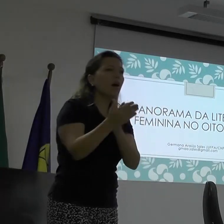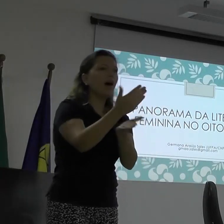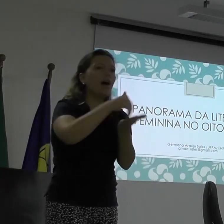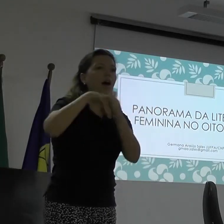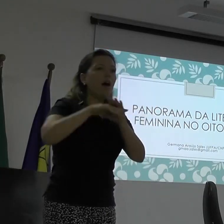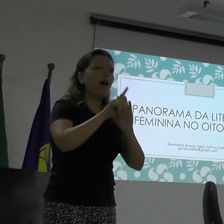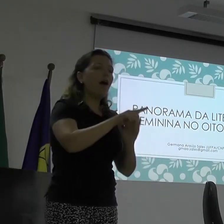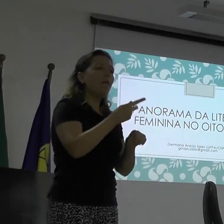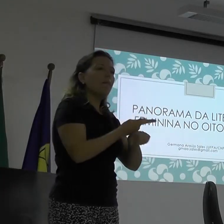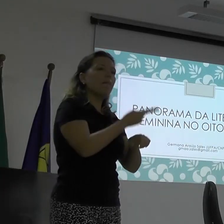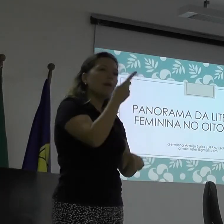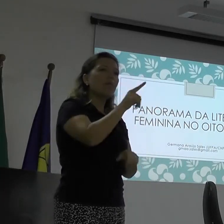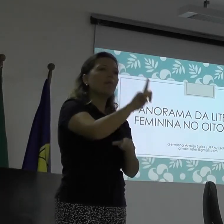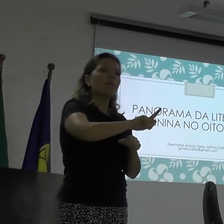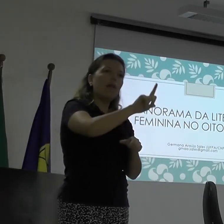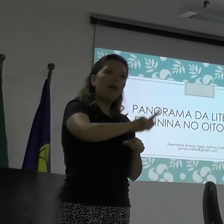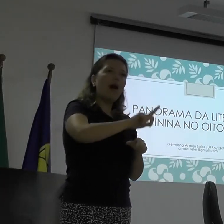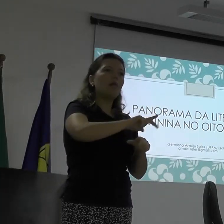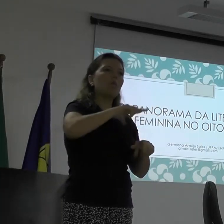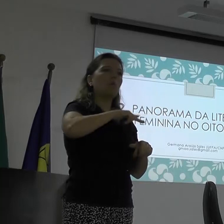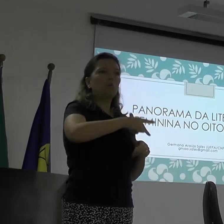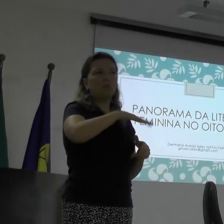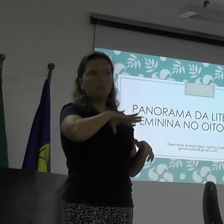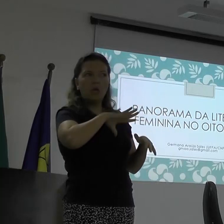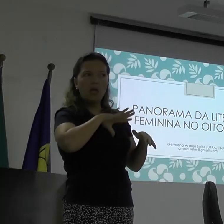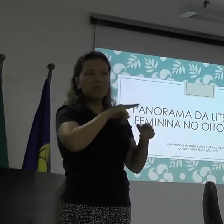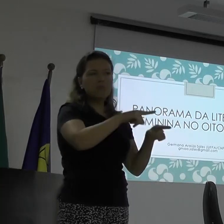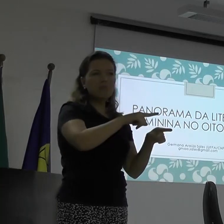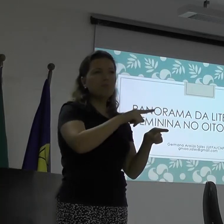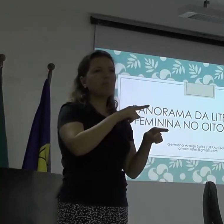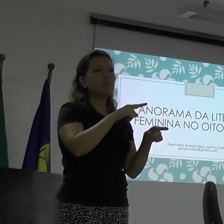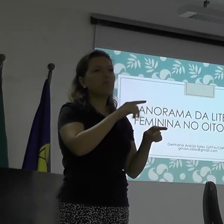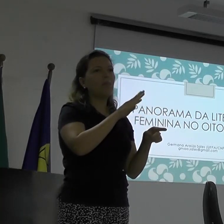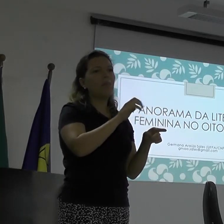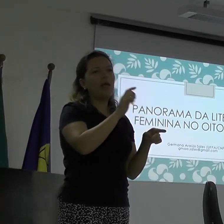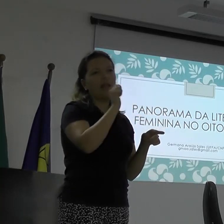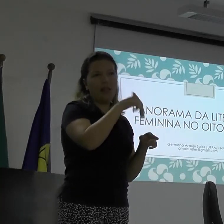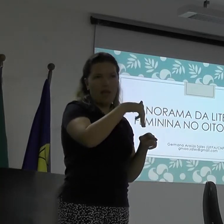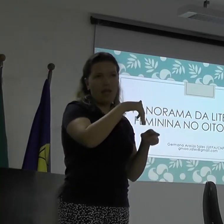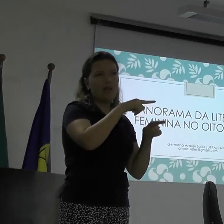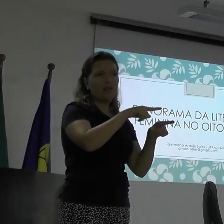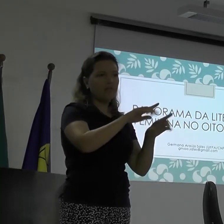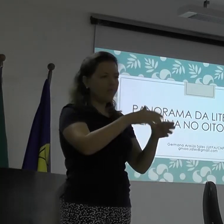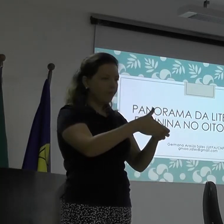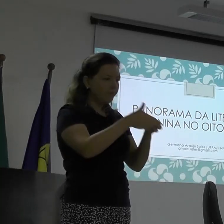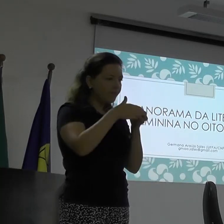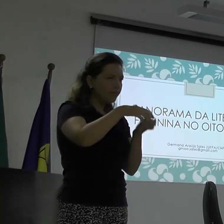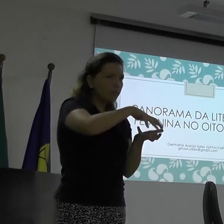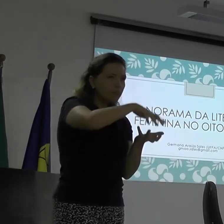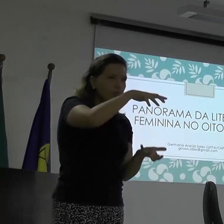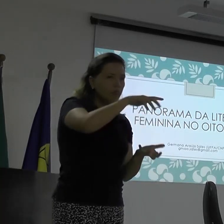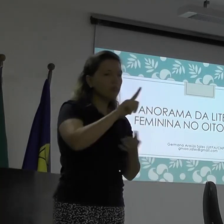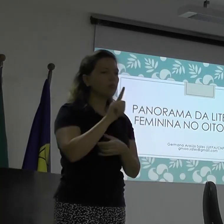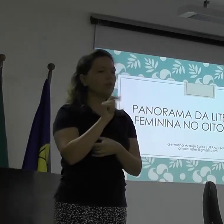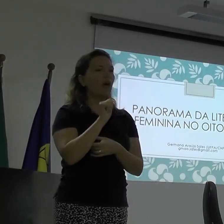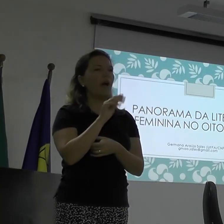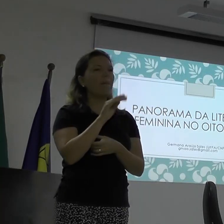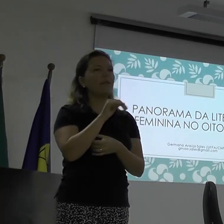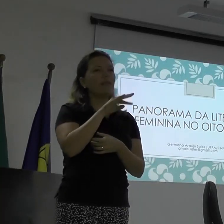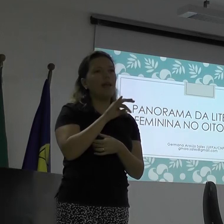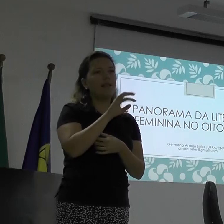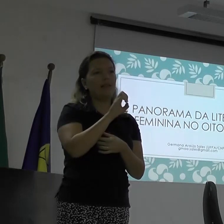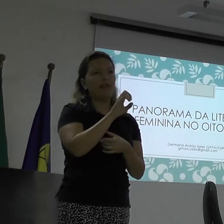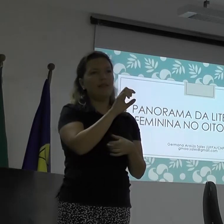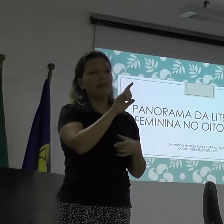Literário Português de Belém, que é um gabinete de leitura que foi, como todos os gabinetes do